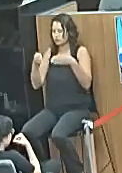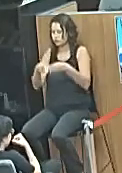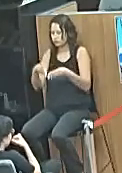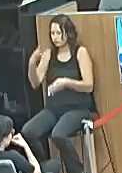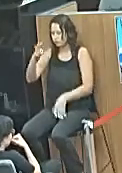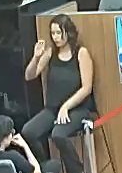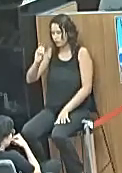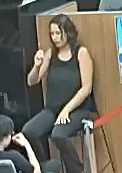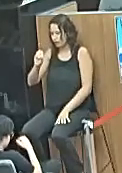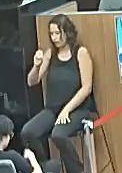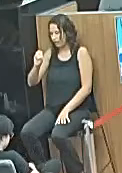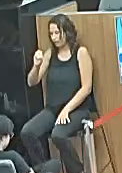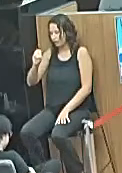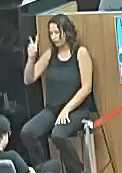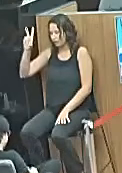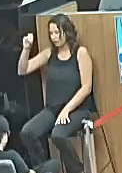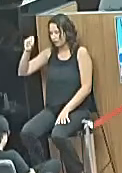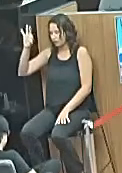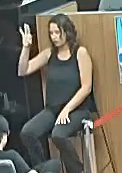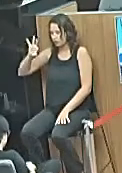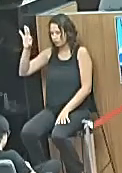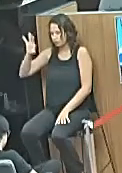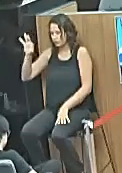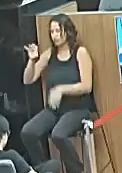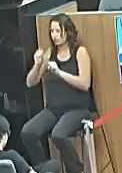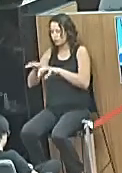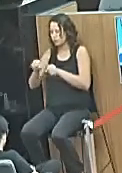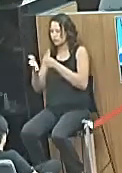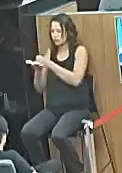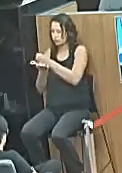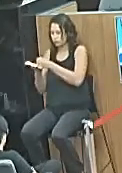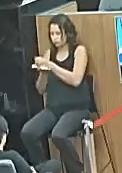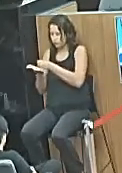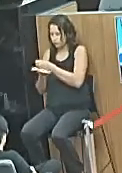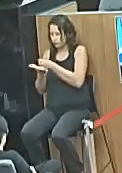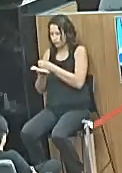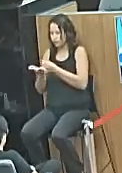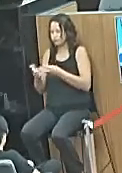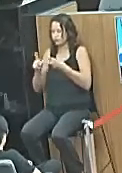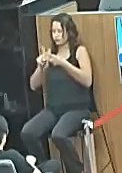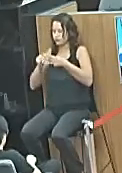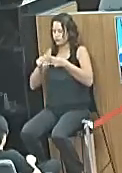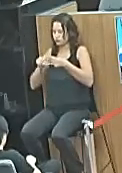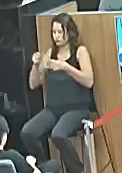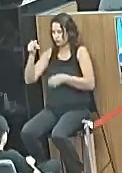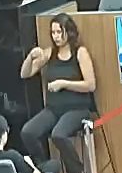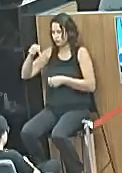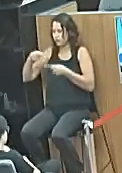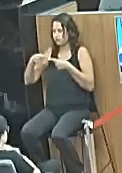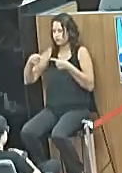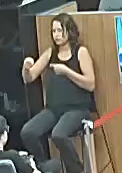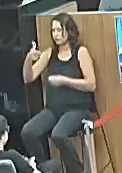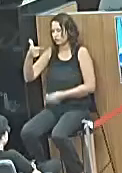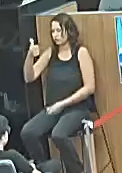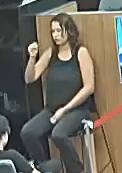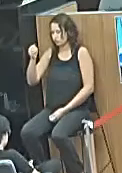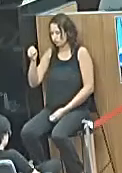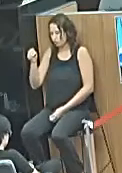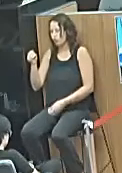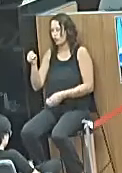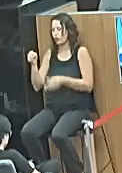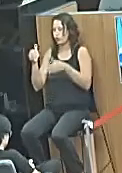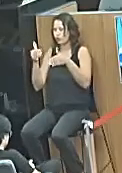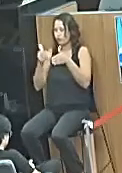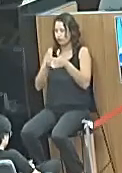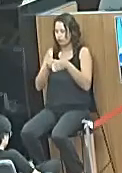40 para 50 por cento do ensino básico segunda moção nesta semana de 28 10 a 11 de